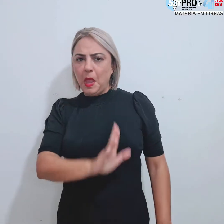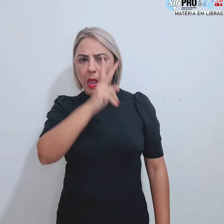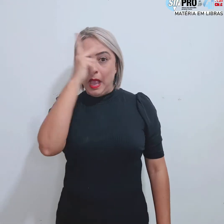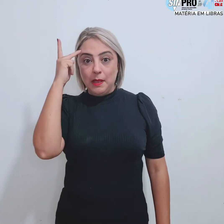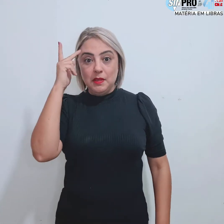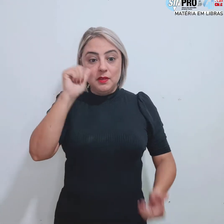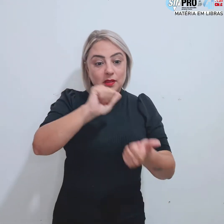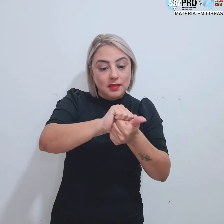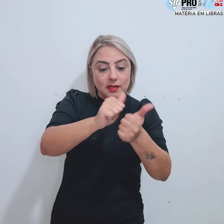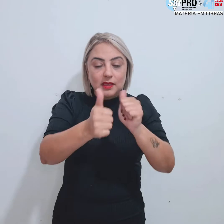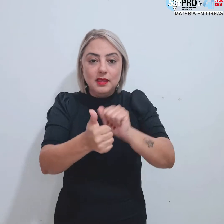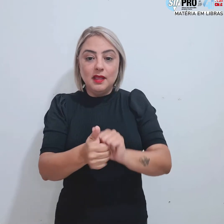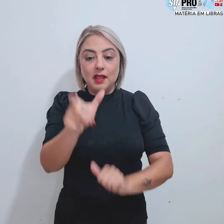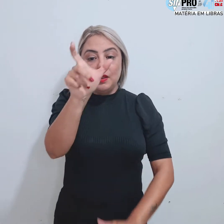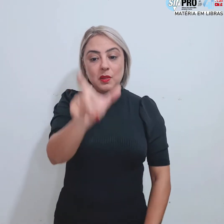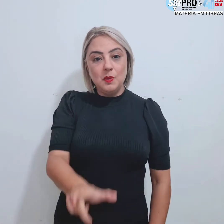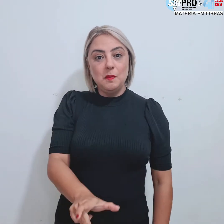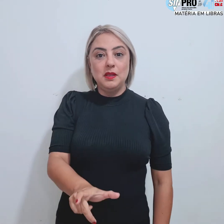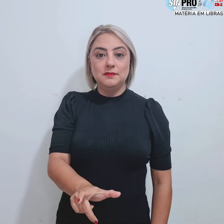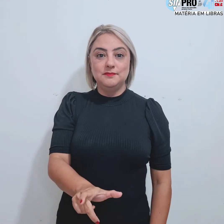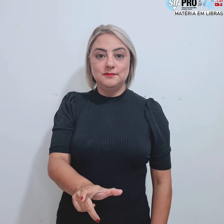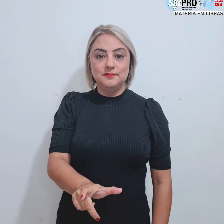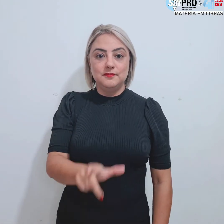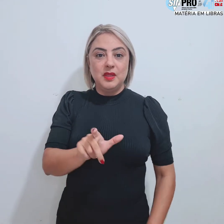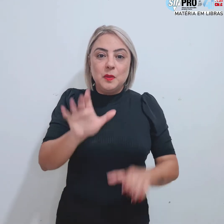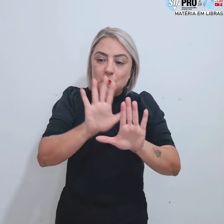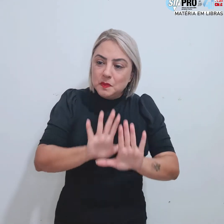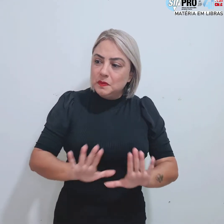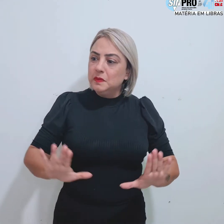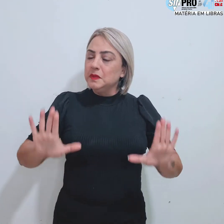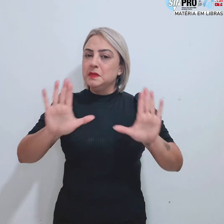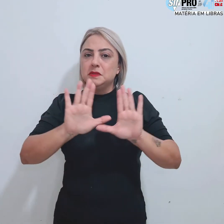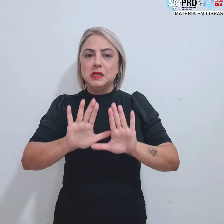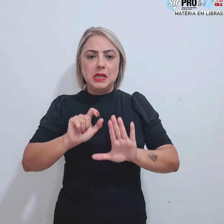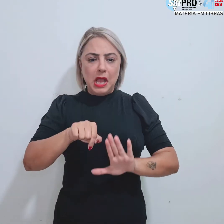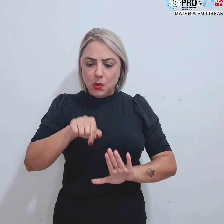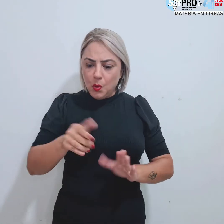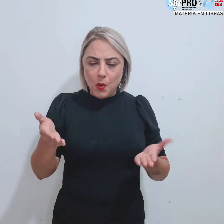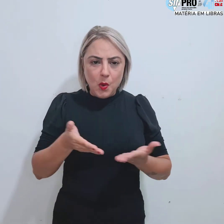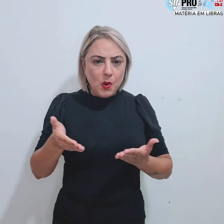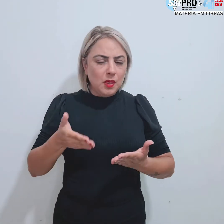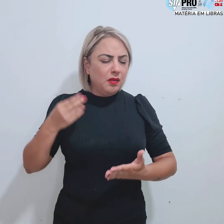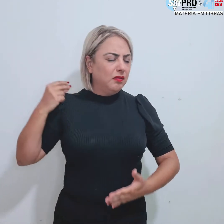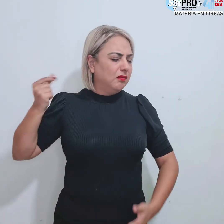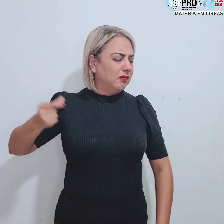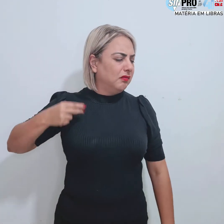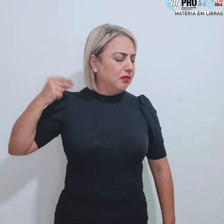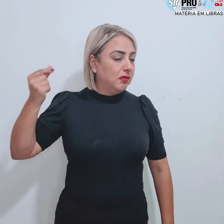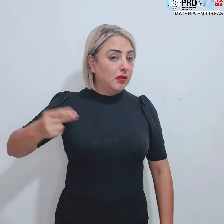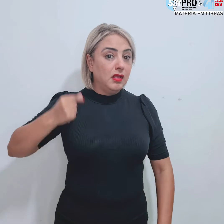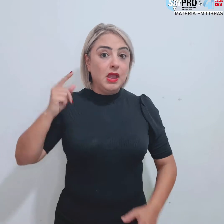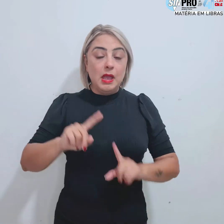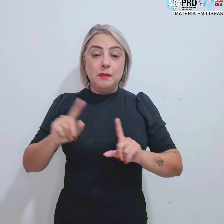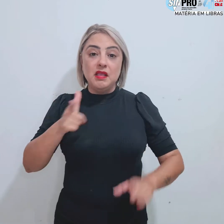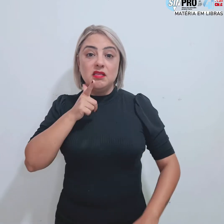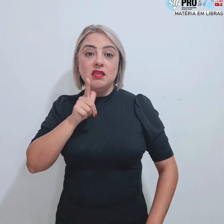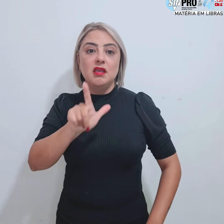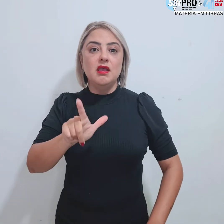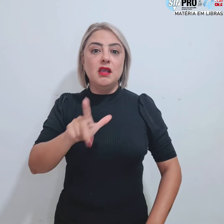se encaixa no padrão imposto. Um cenário que não é de hoje, mas que ganha fôlego diante do